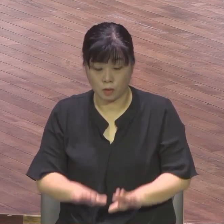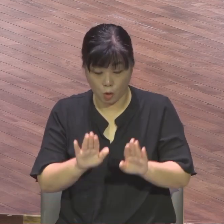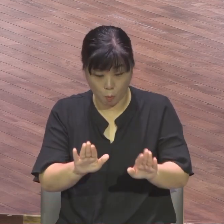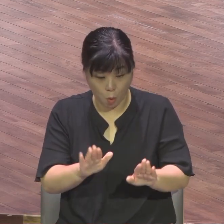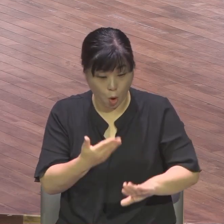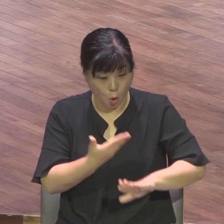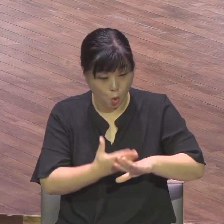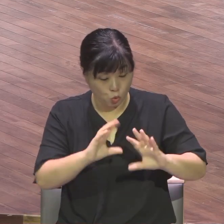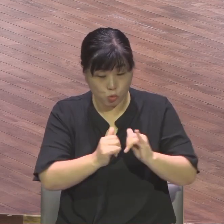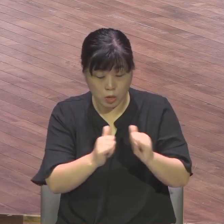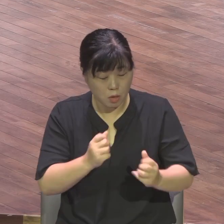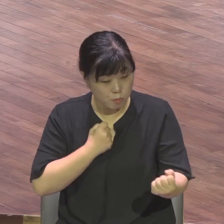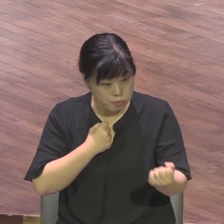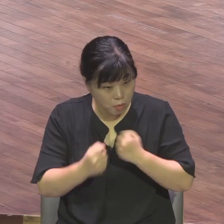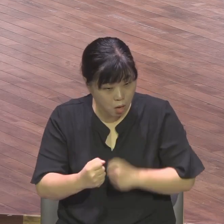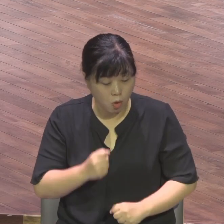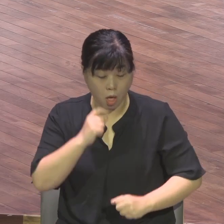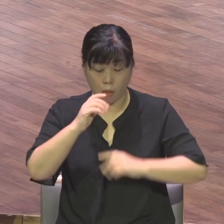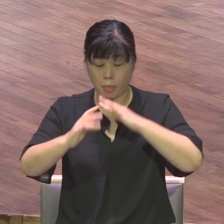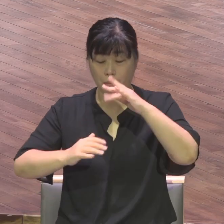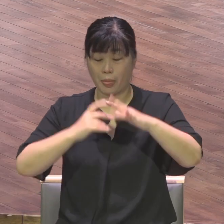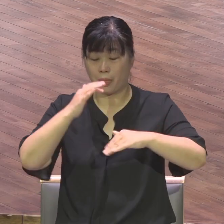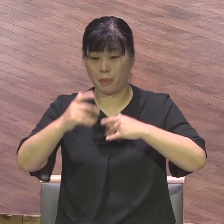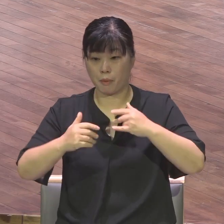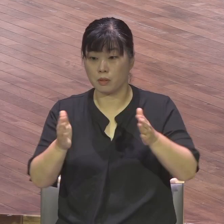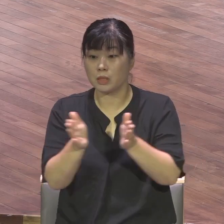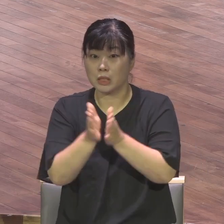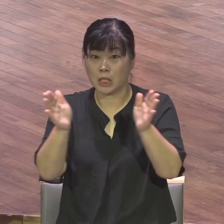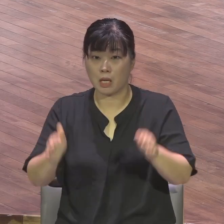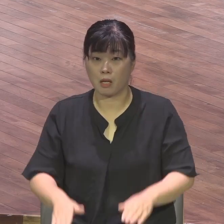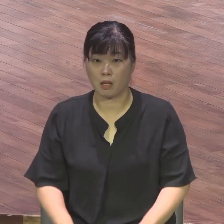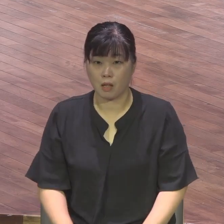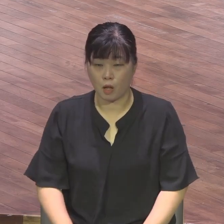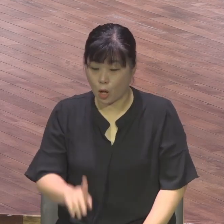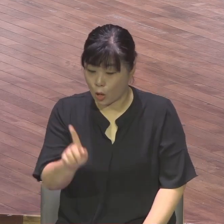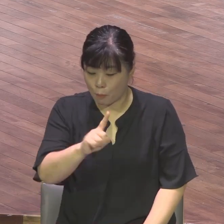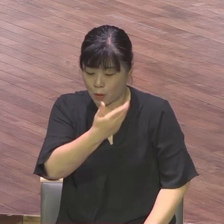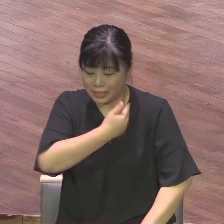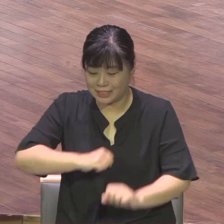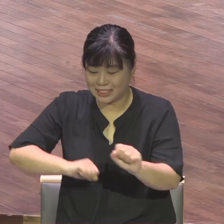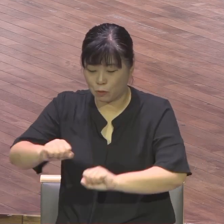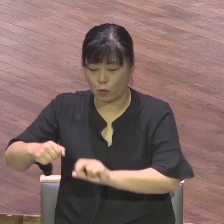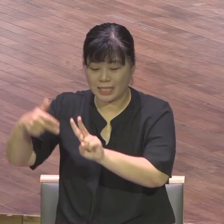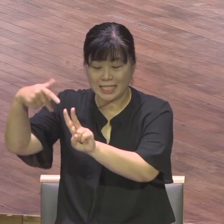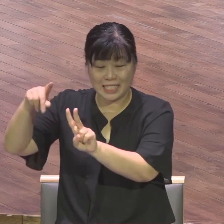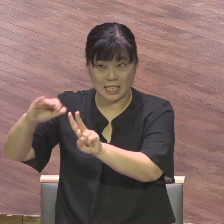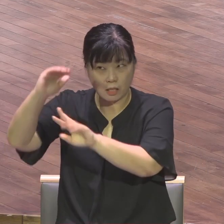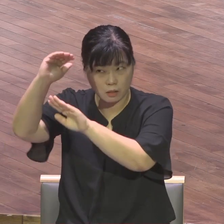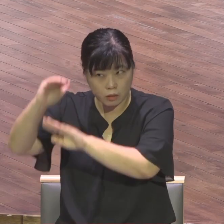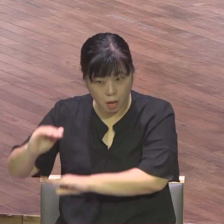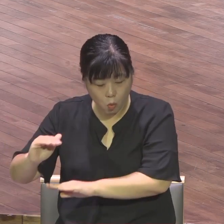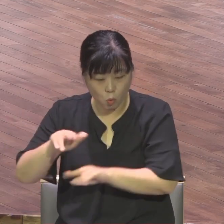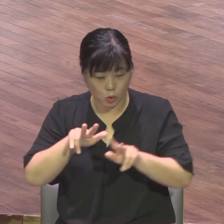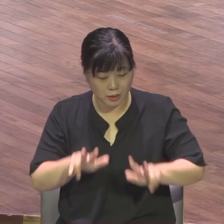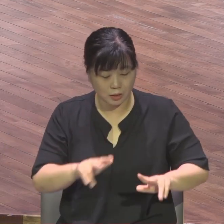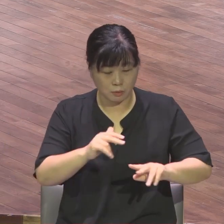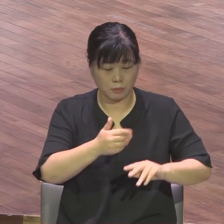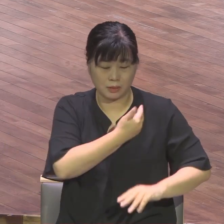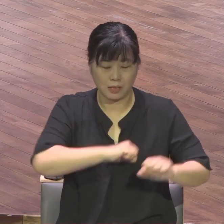하는 그런 일이 일어났어요. 마치 사도행전 2장에 오순절 날 성령 강림과